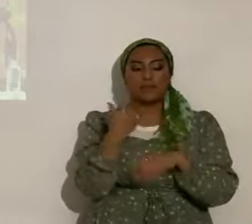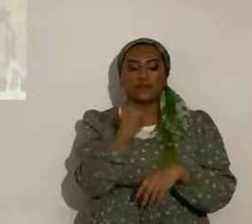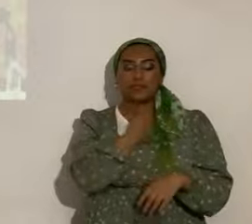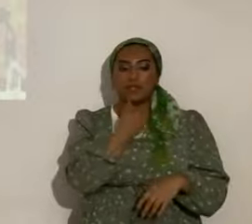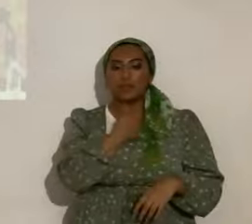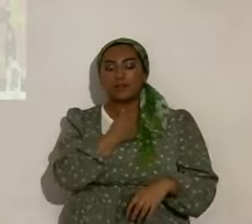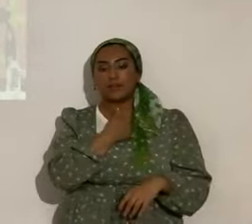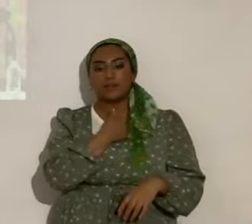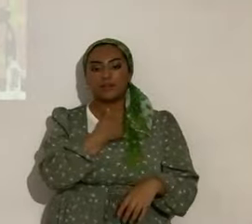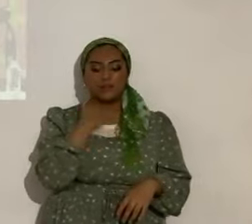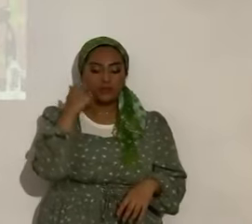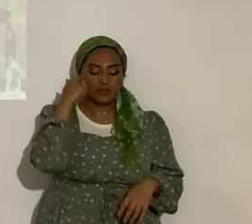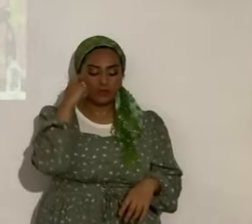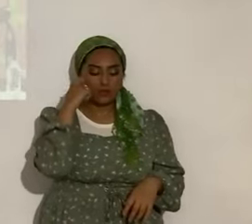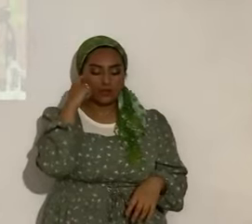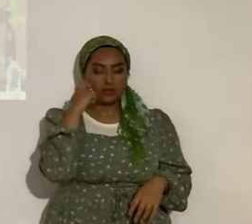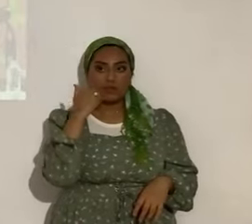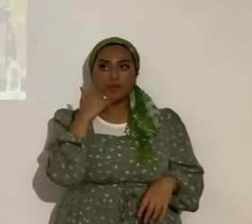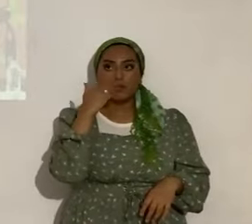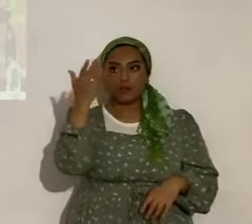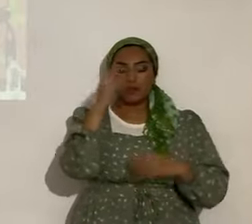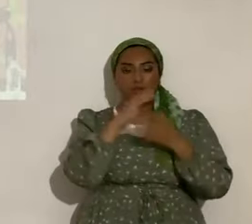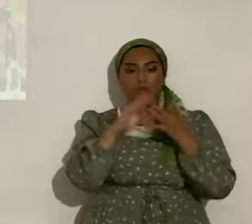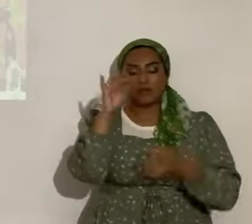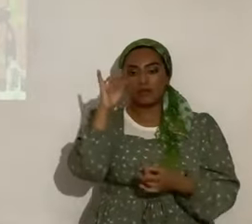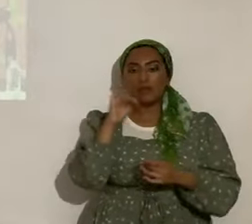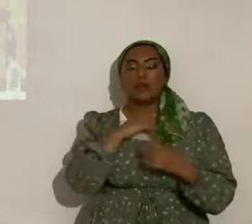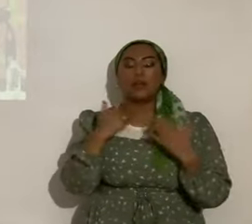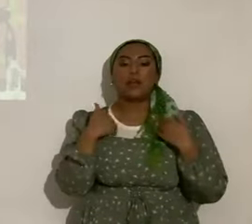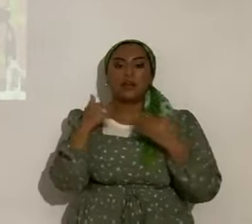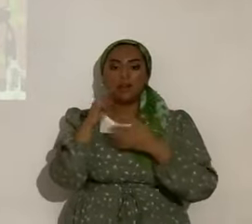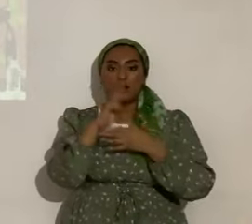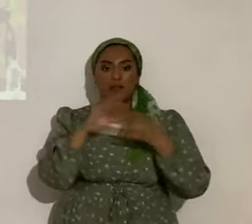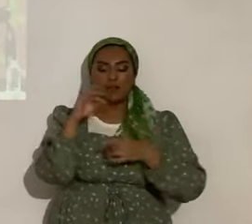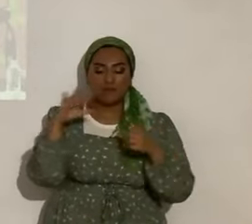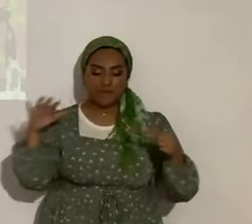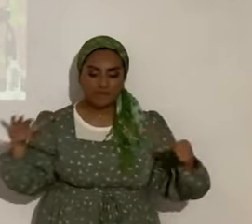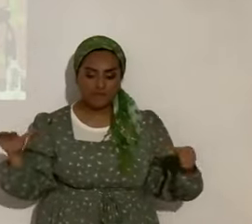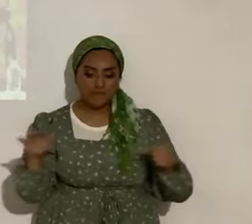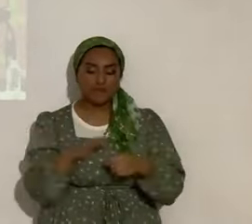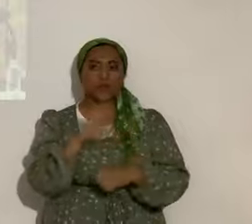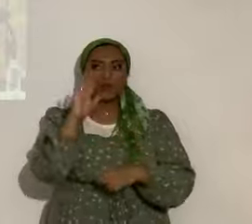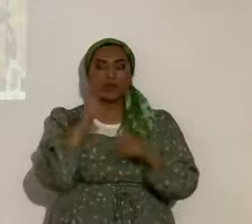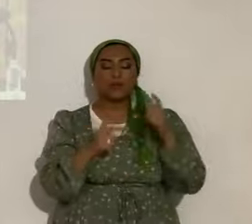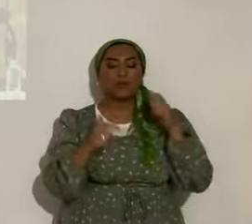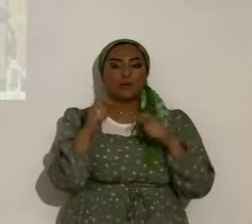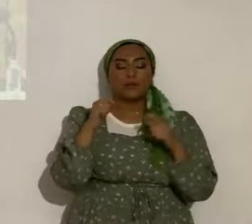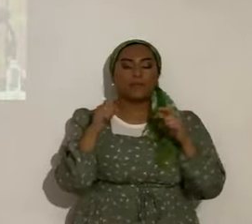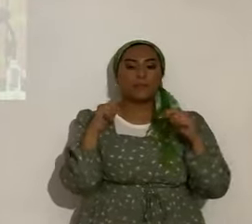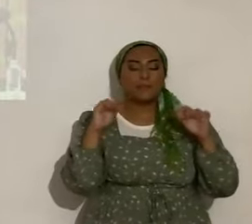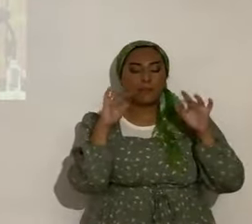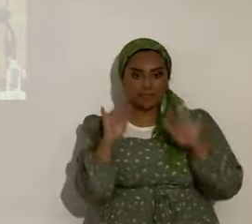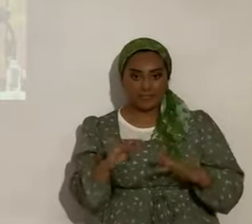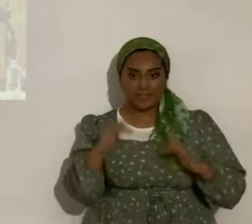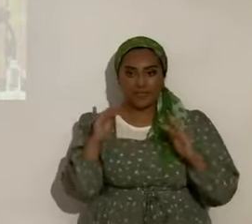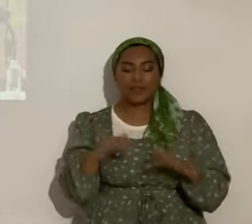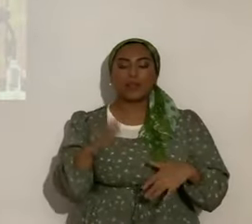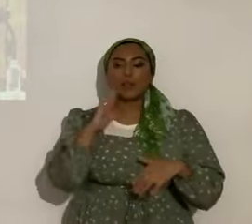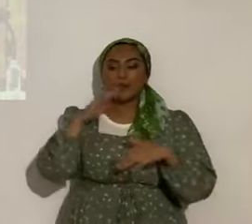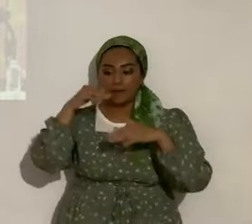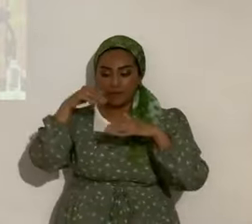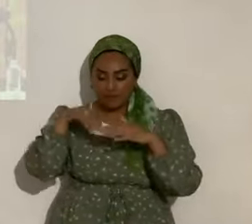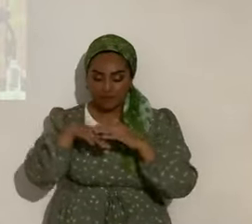para la redundancia, gracias al Ruach HaKodes, tengo el Ruach HaKodes en plenitud, por su inmensa compasión, y entonces heredaré